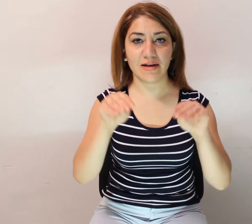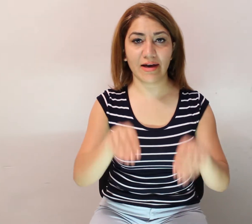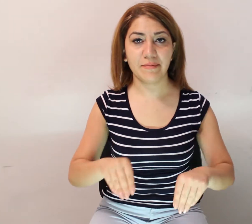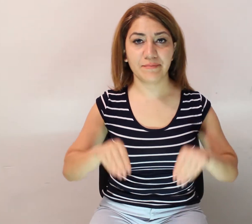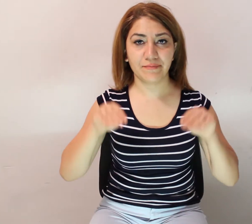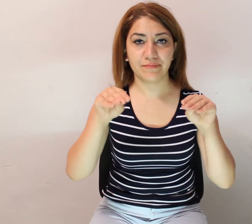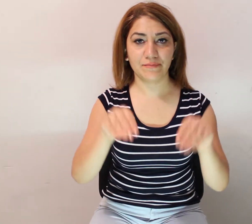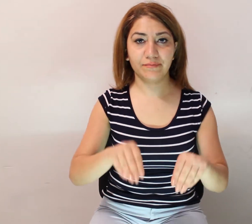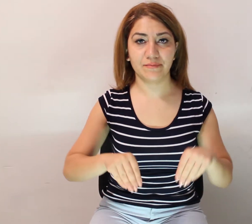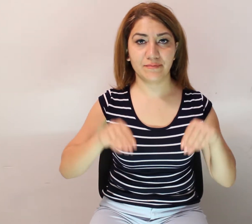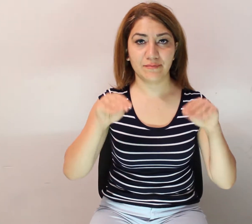Ավստրալիա,